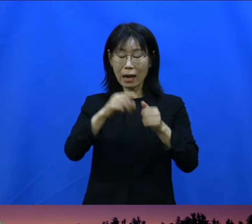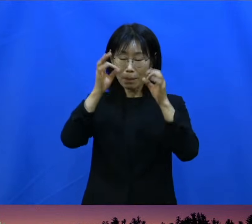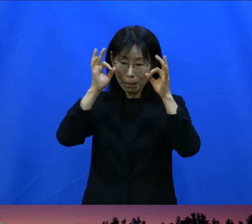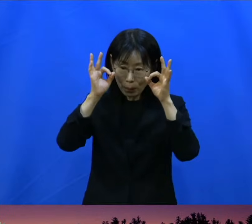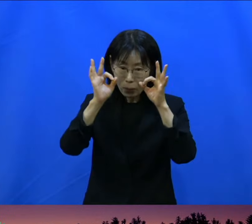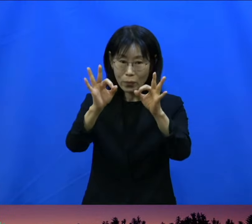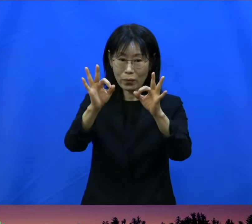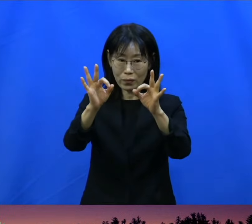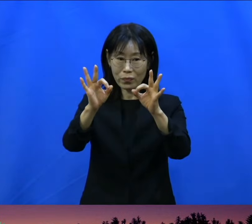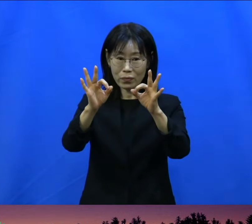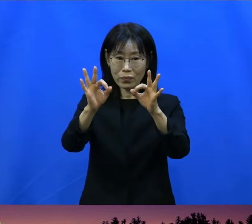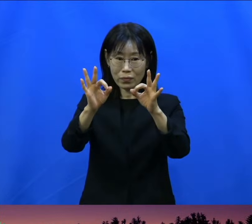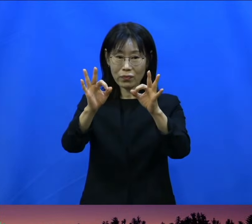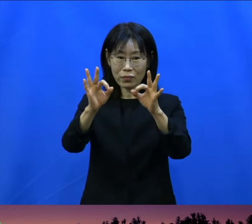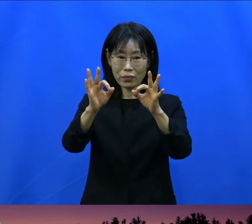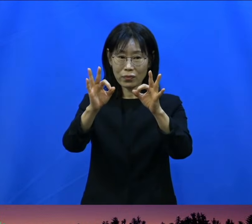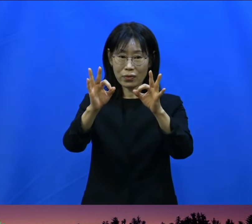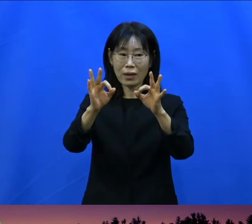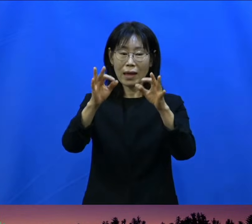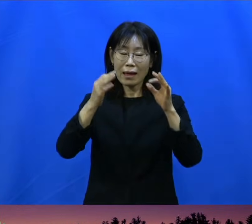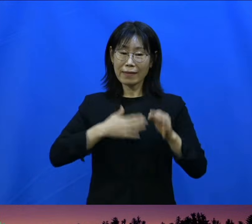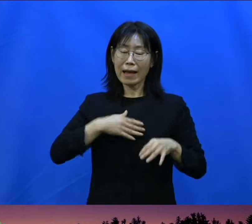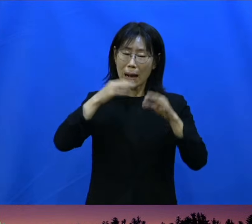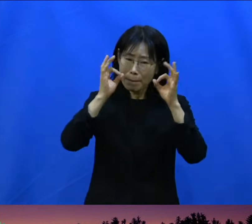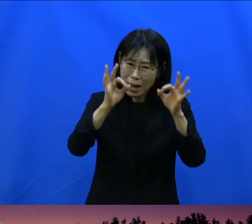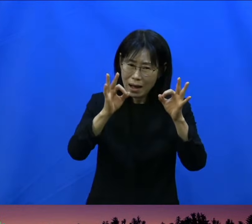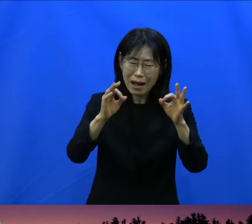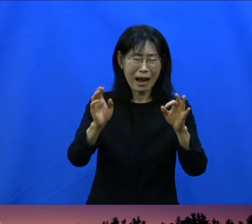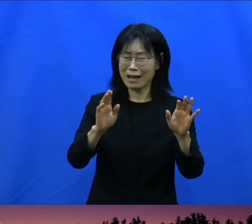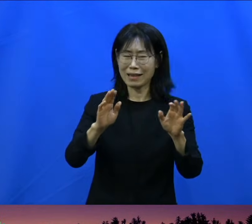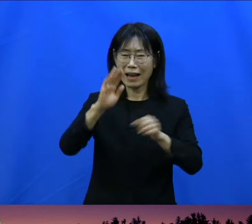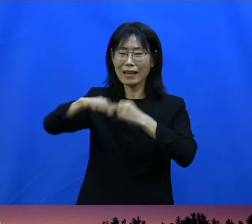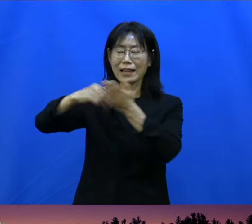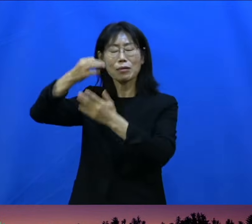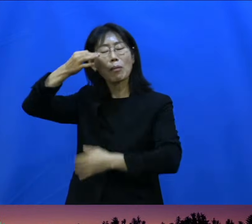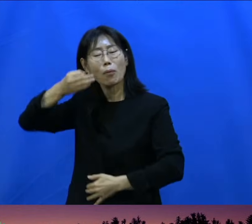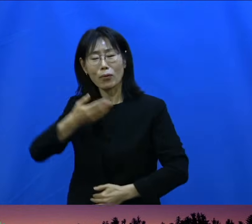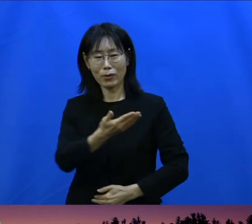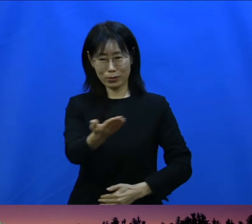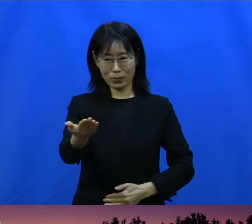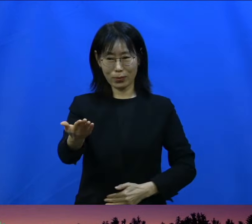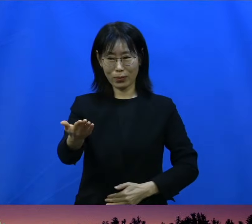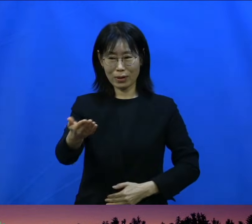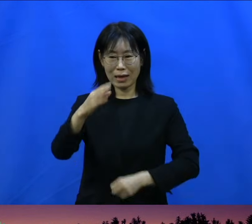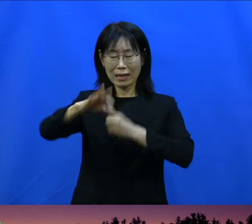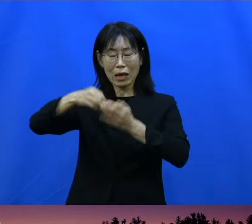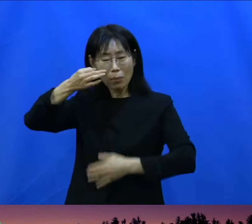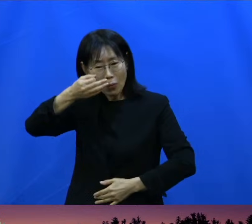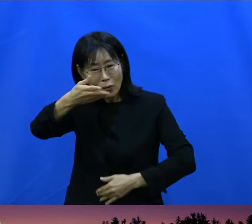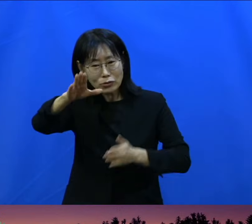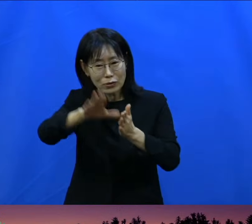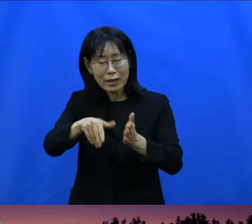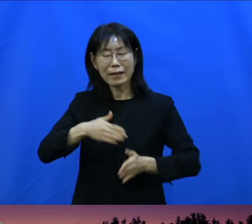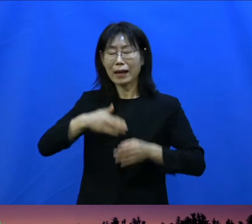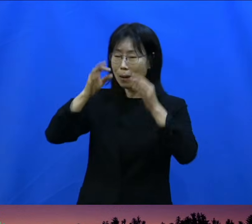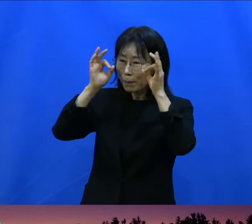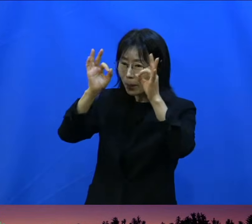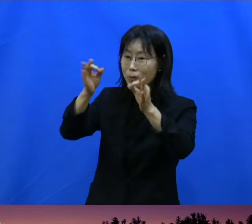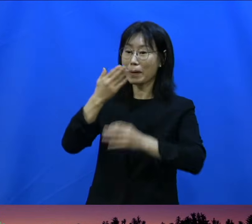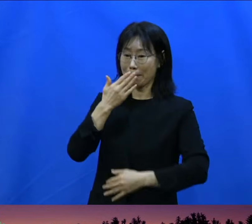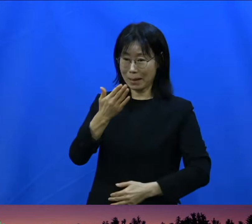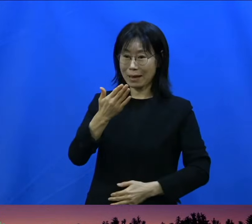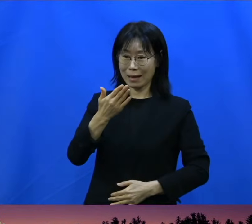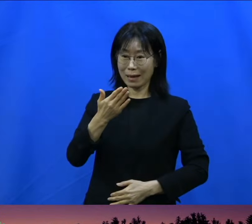내가 보는 게 아니고 사실은 하나님이 보여주신 거예요. 우리가 아무리 보고 싶어도 볼 수 없어요. 하나님이 보여주시는 거죠. 근데